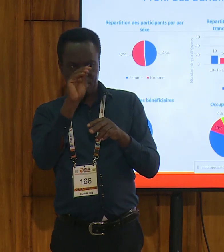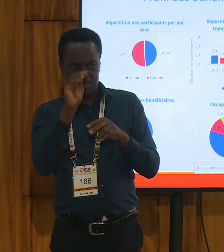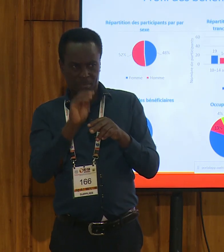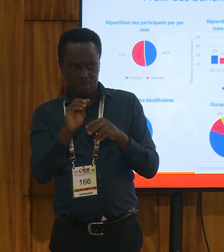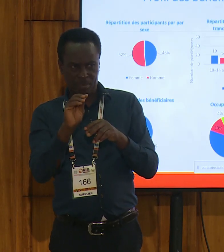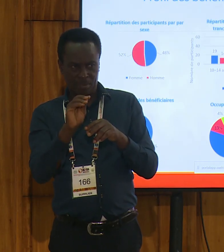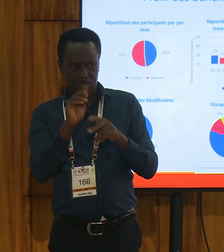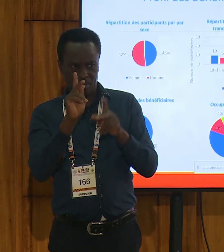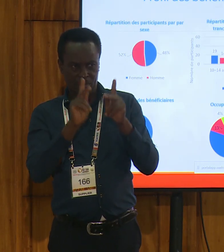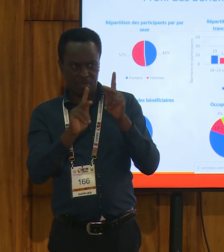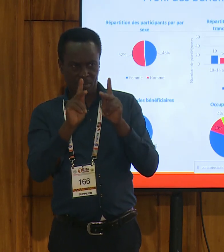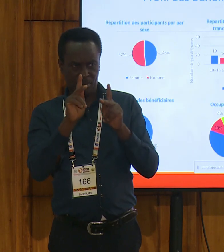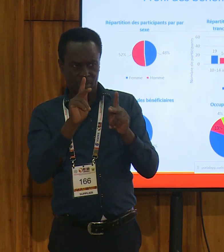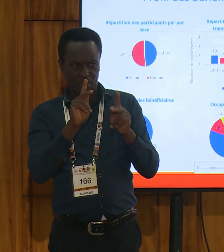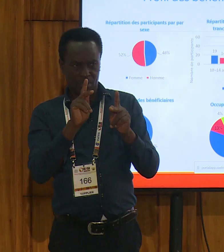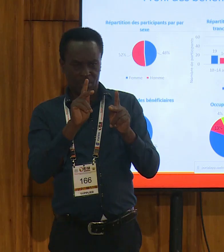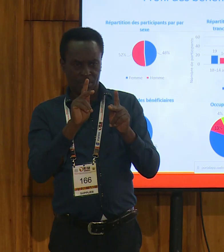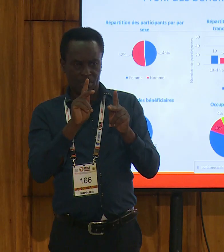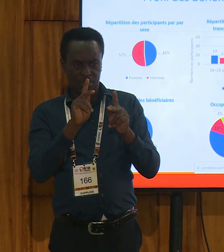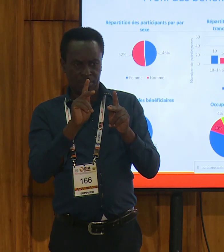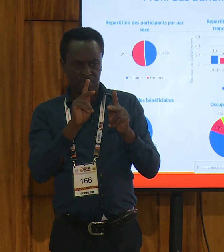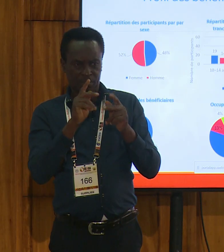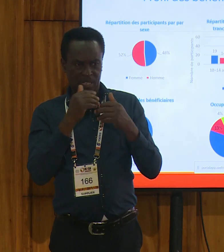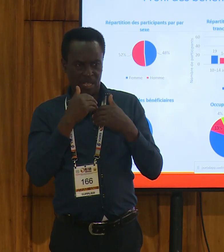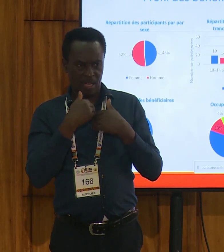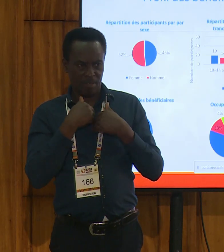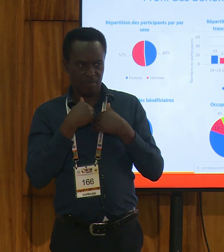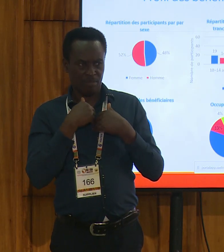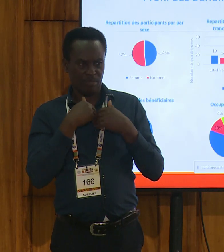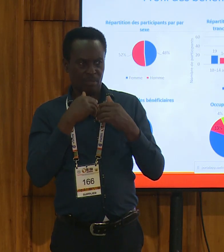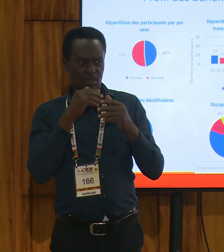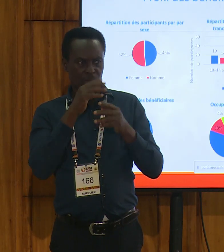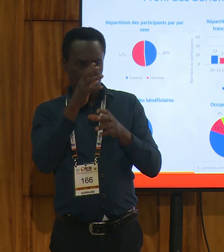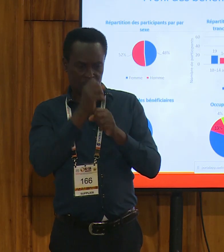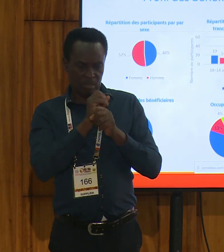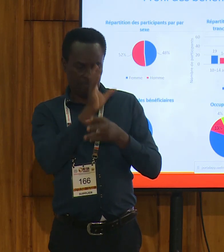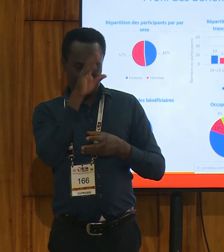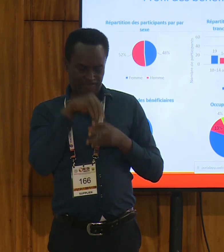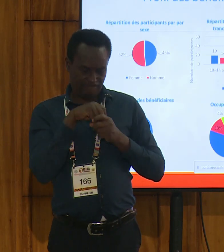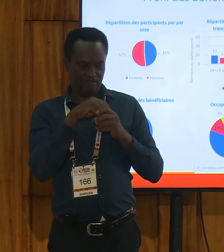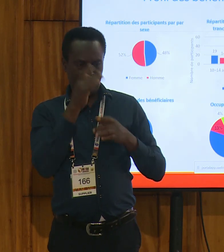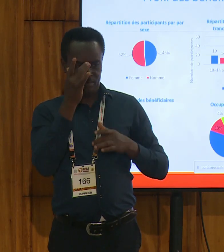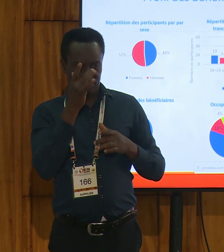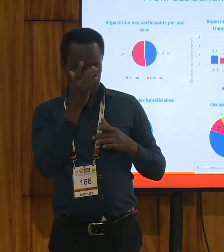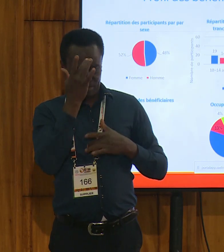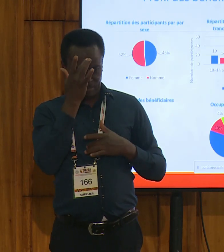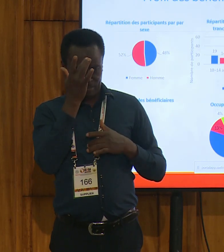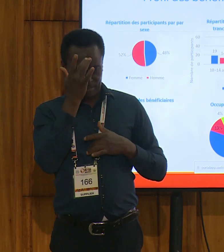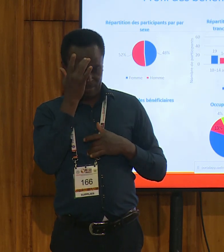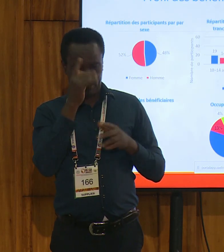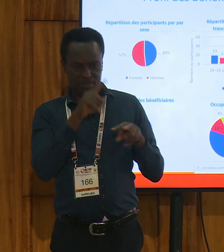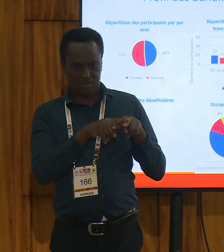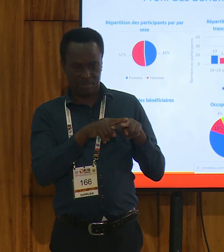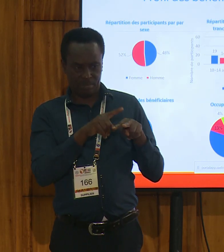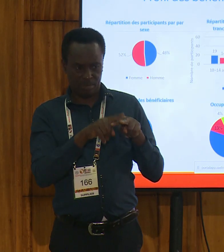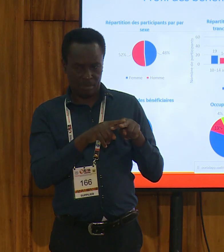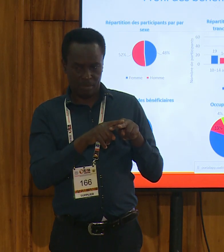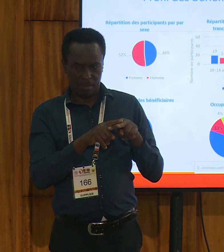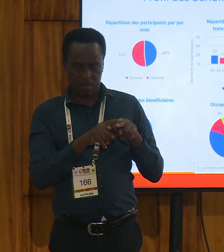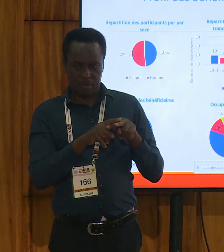sanitaires. Donc, 140 personnes étaient enquêtées, soit 52% de femmes et 48%